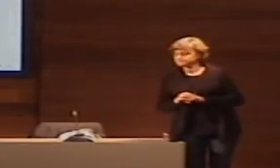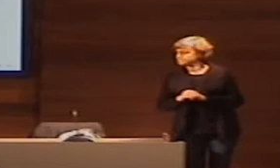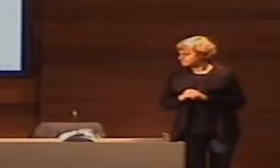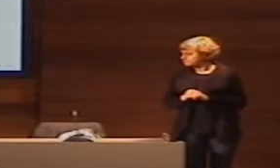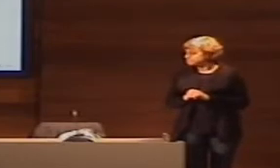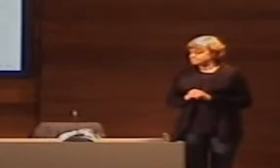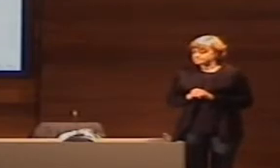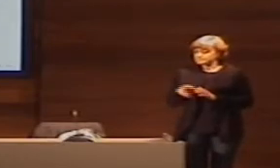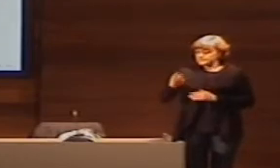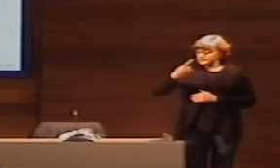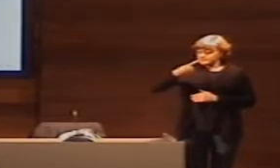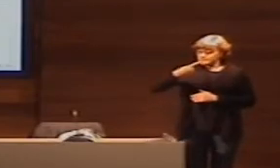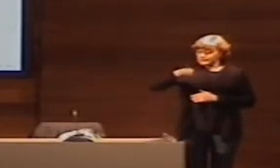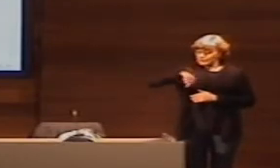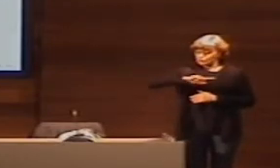Tenemos un